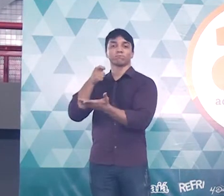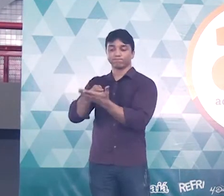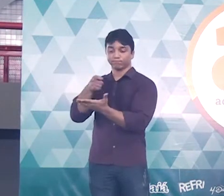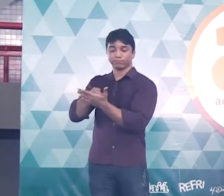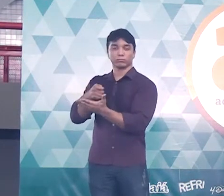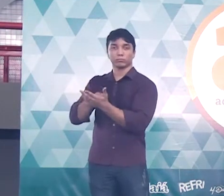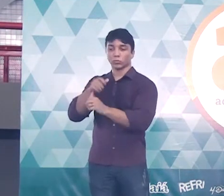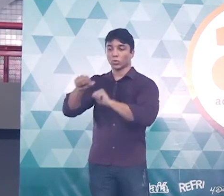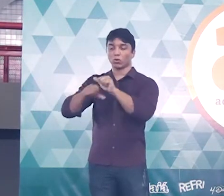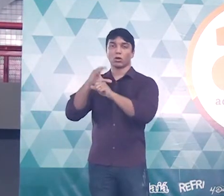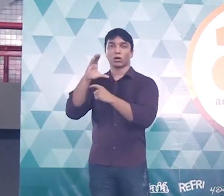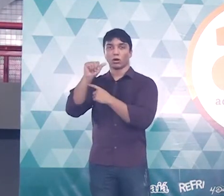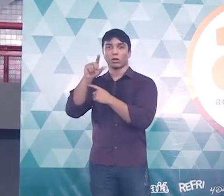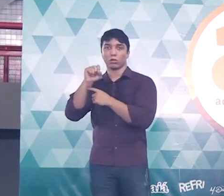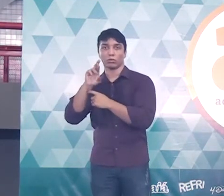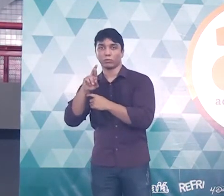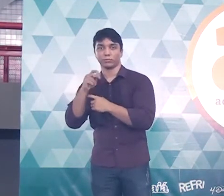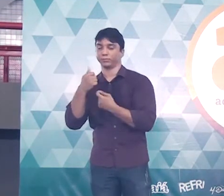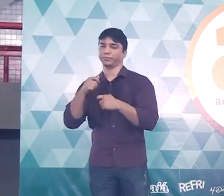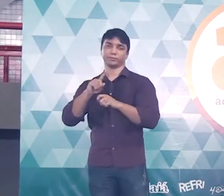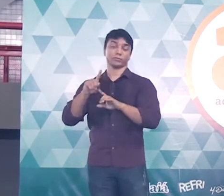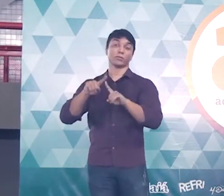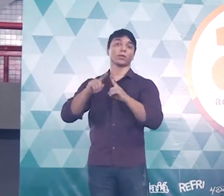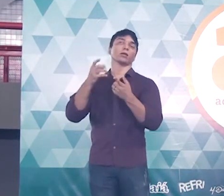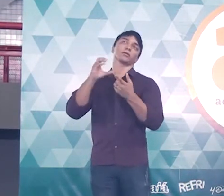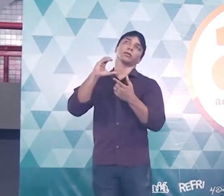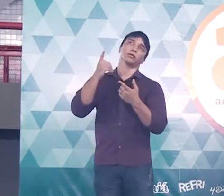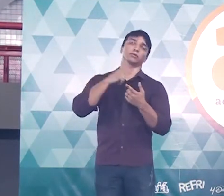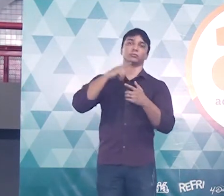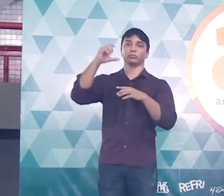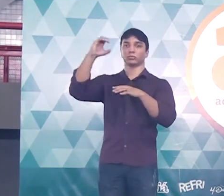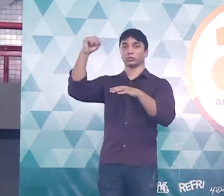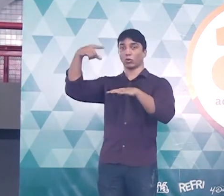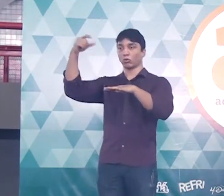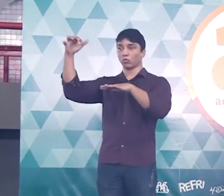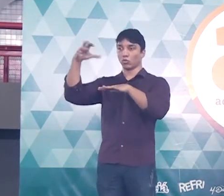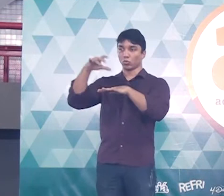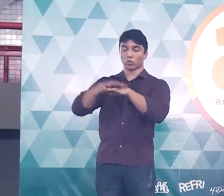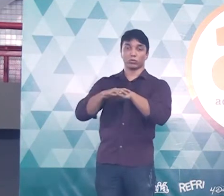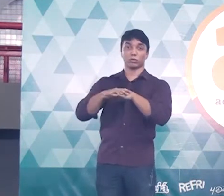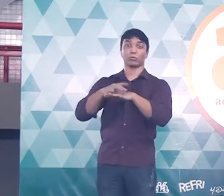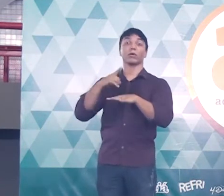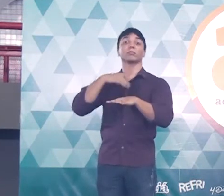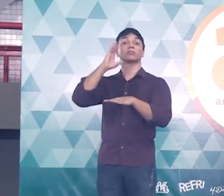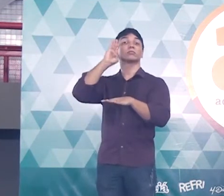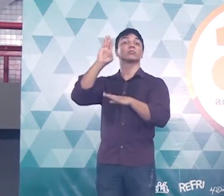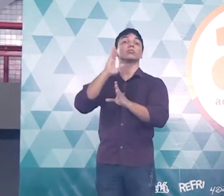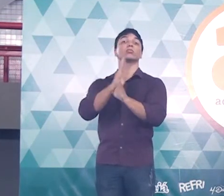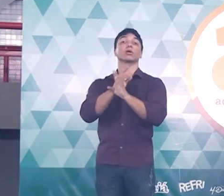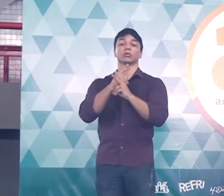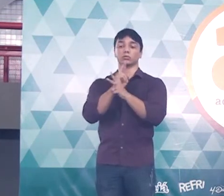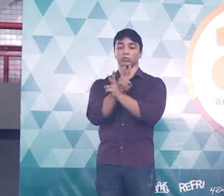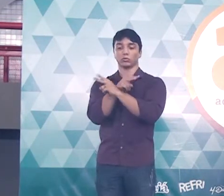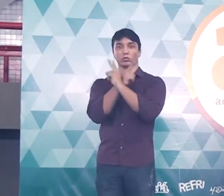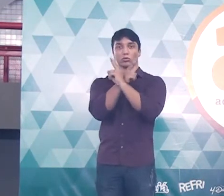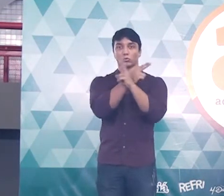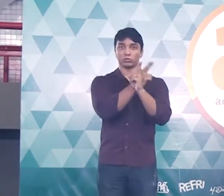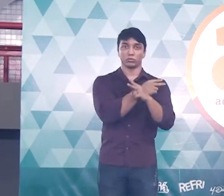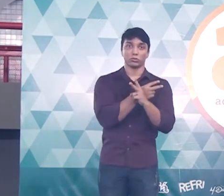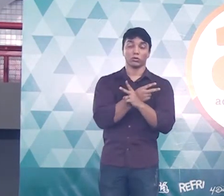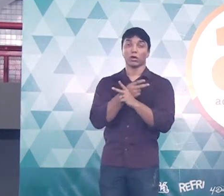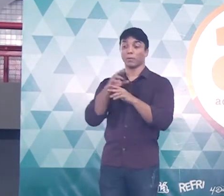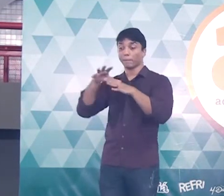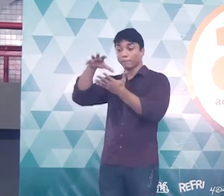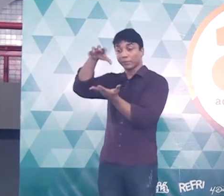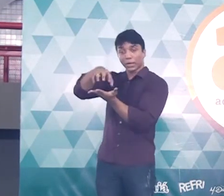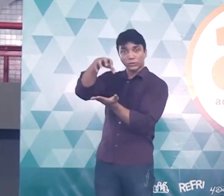troca de calor. Ele vai receber a radiação solar, mas é principalmente por causa do vento que passa e ele vai diminuindo a pressão e